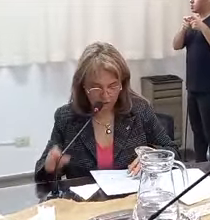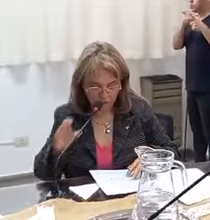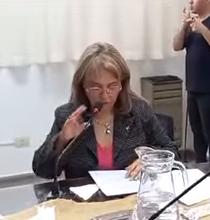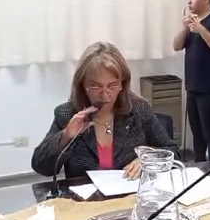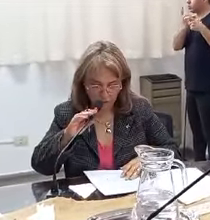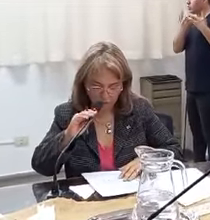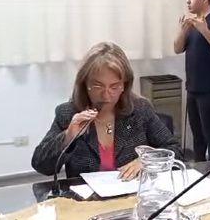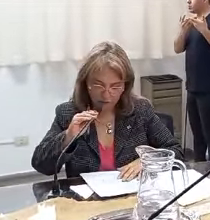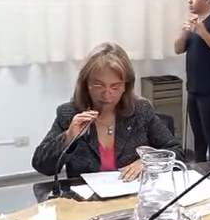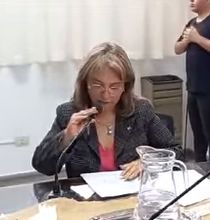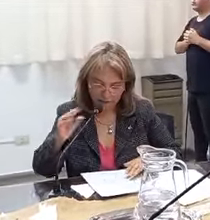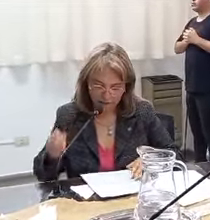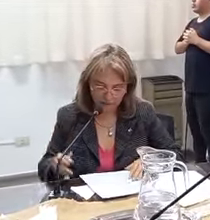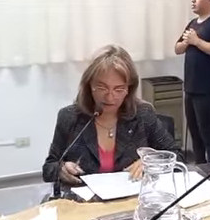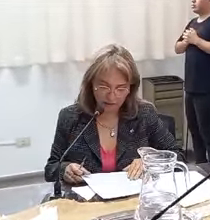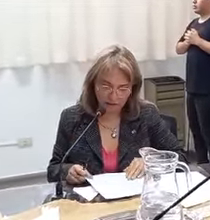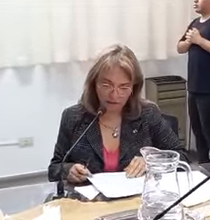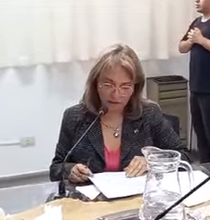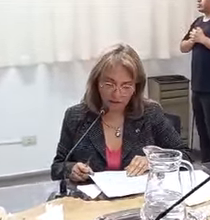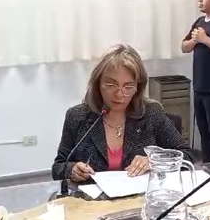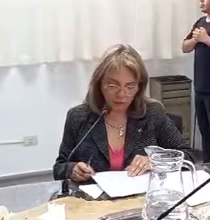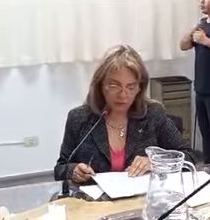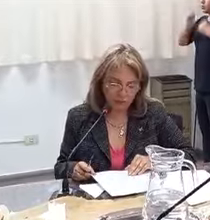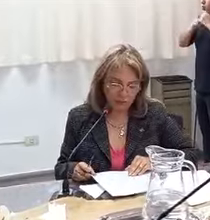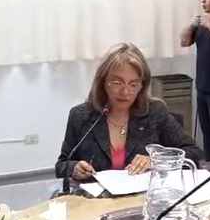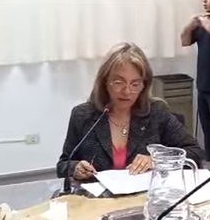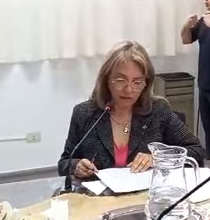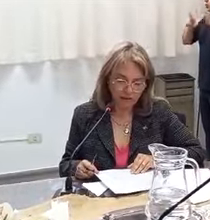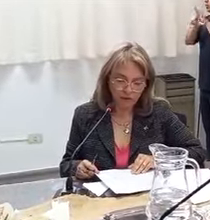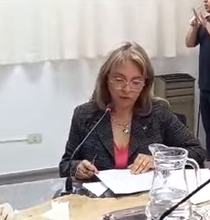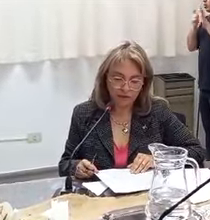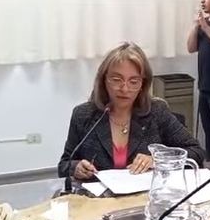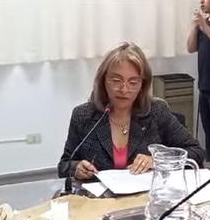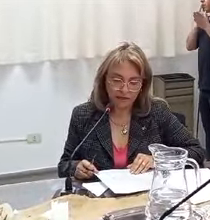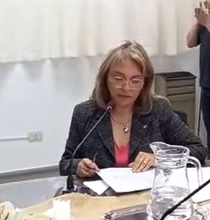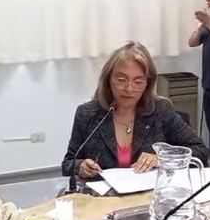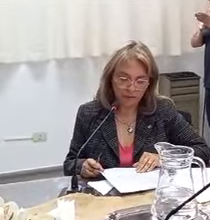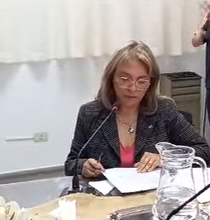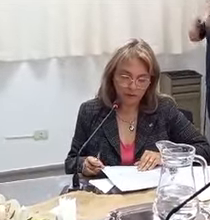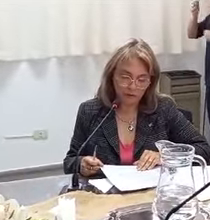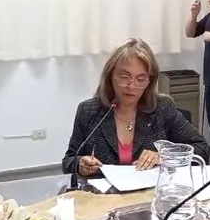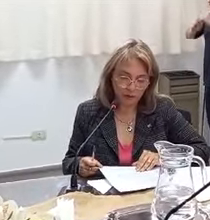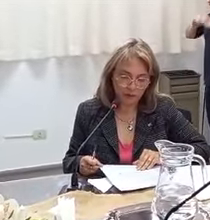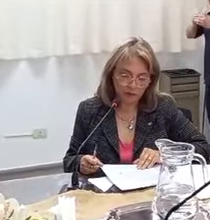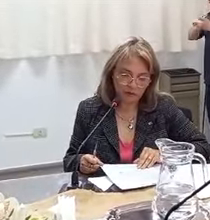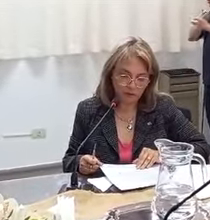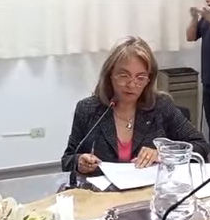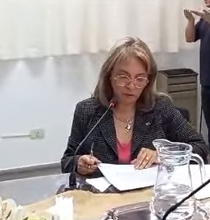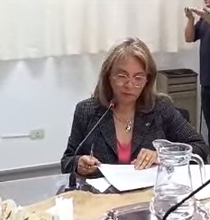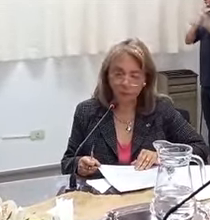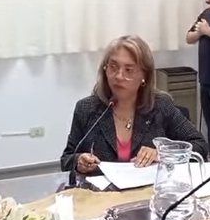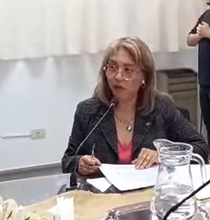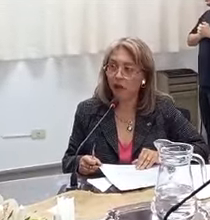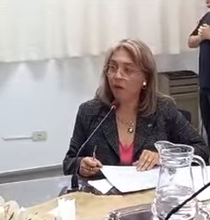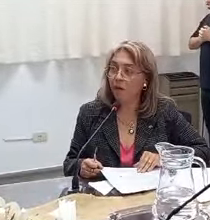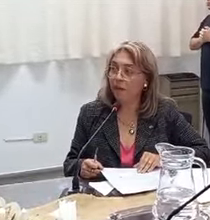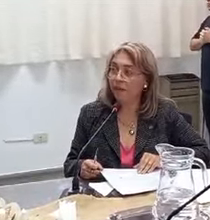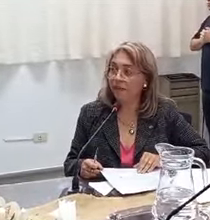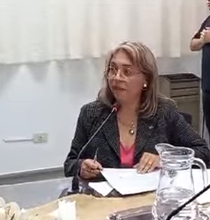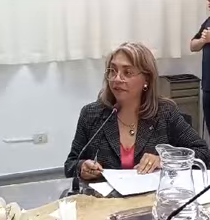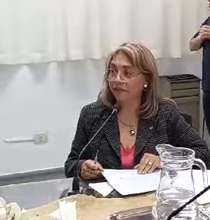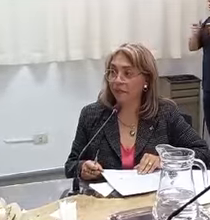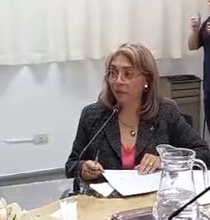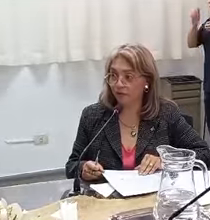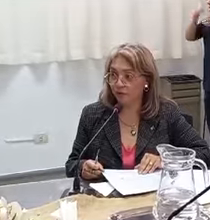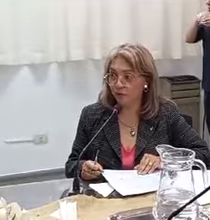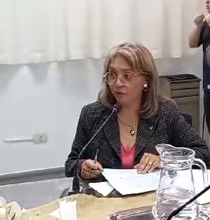la comisión número uno, que es industria, comercio, legislación municipal, hacienda, presupuesto, obras y servicios públicos, va